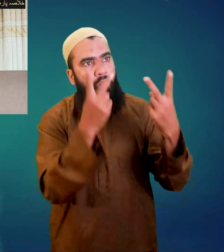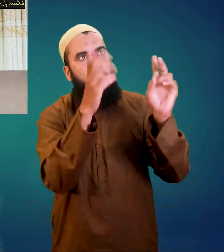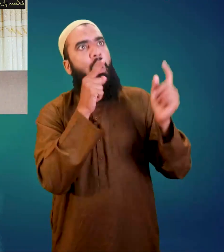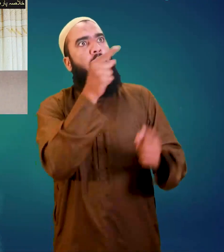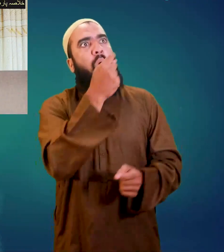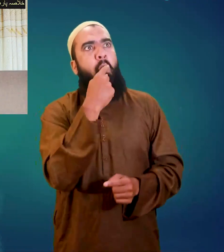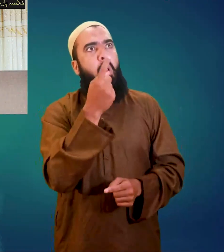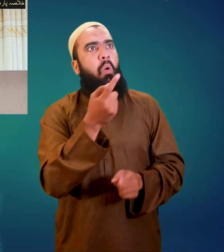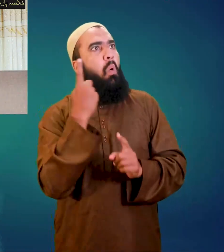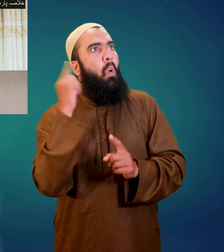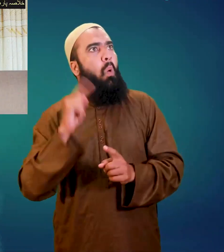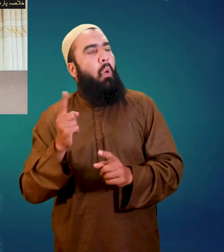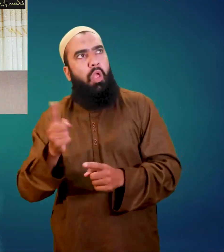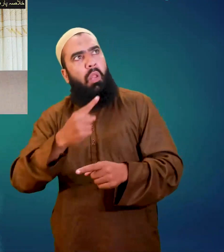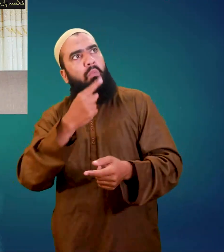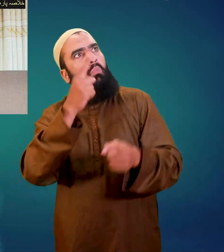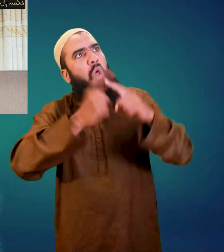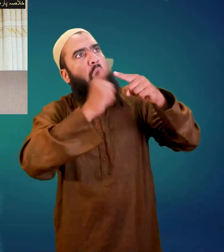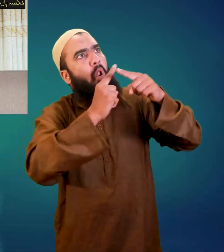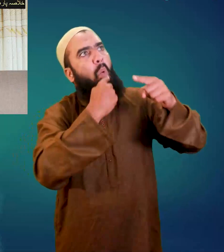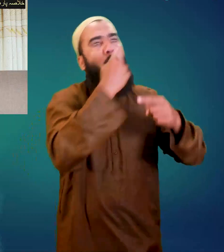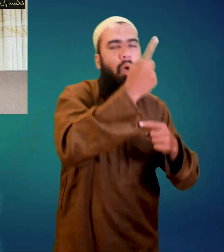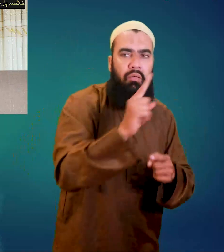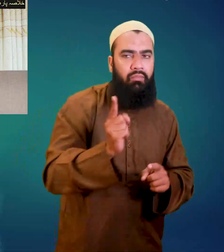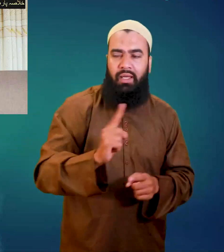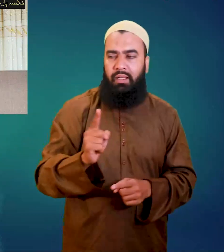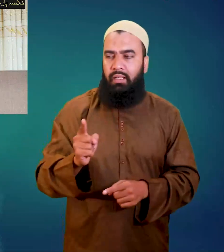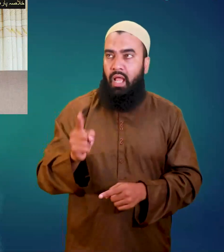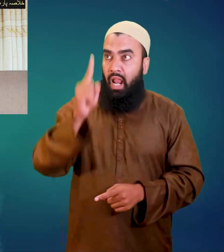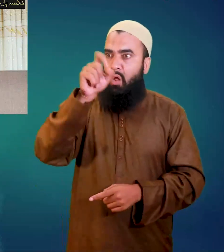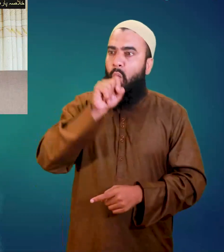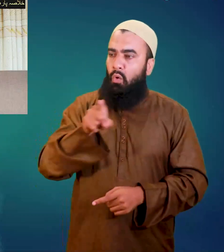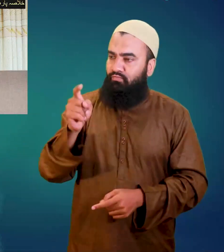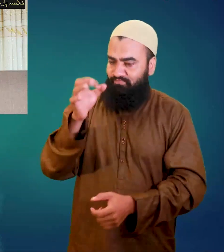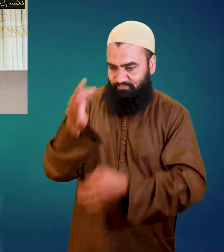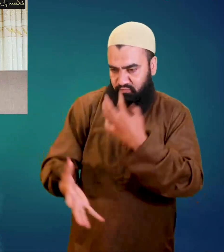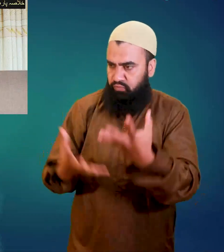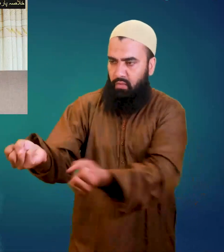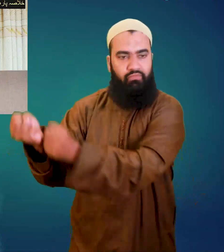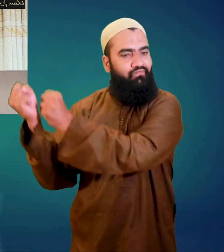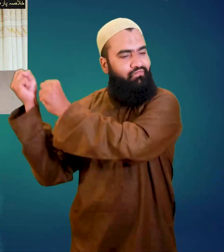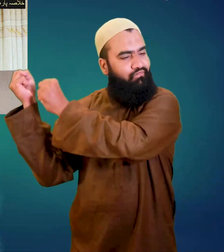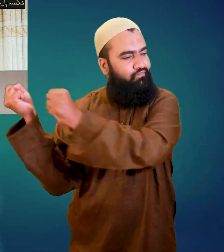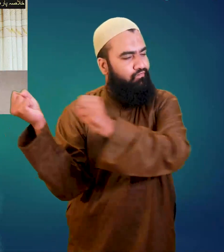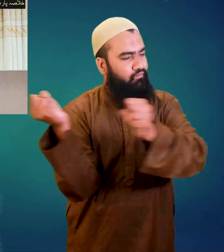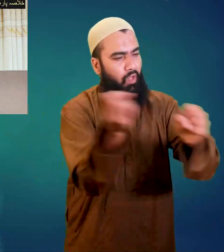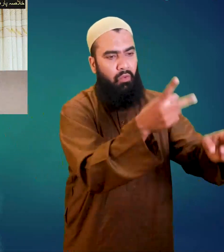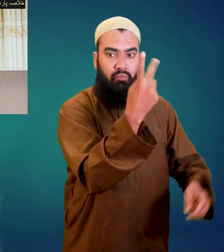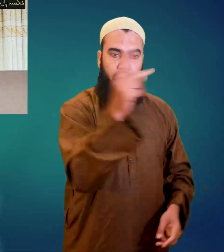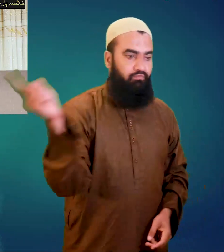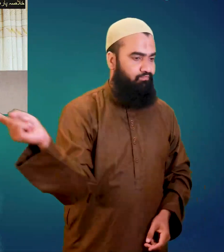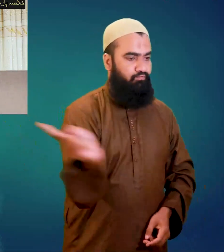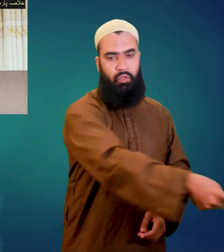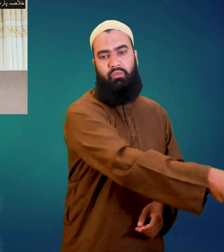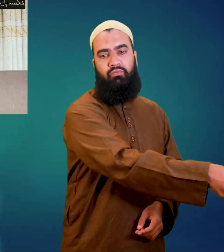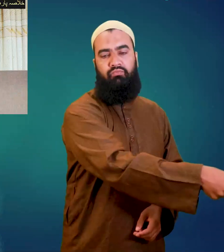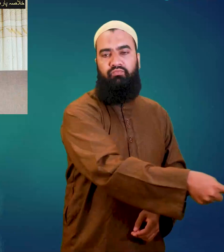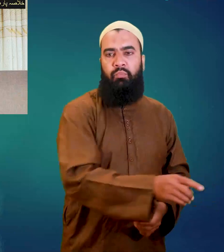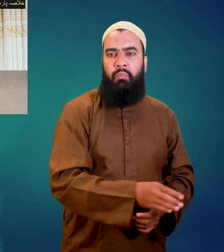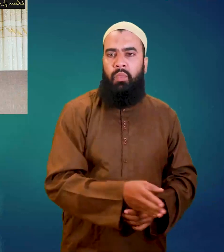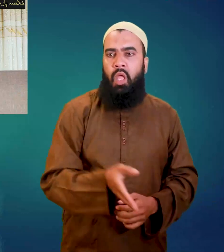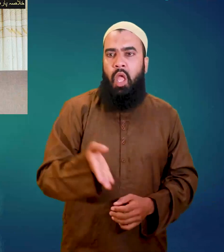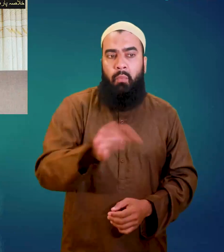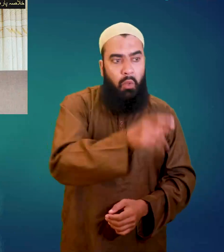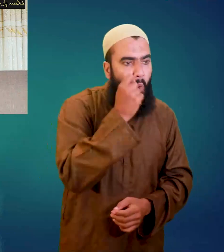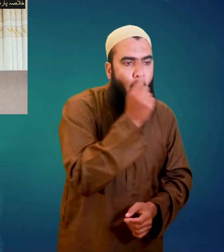جہنم میں ڈال دیا جائے گا۔ پھر یہ لوگ کہیں گے کہ اے ہمارے رب، ہمیں دنیا کے اندر دوبارہ بھیج دے تاکہ ہم نیکی کا کام کر کے آئیں۔ اللہ